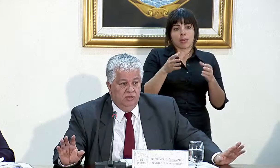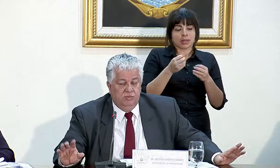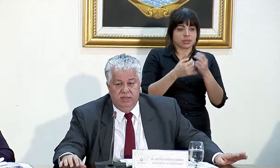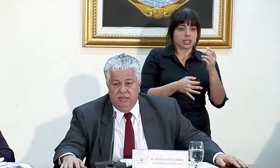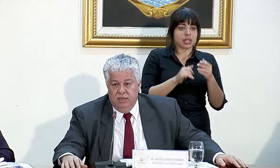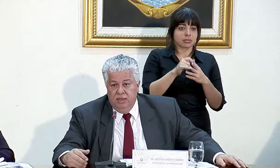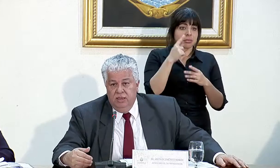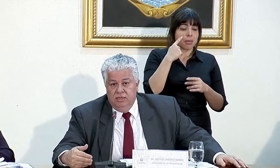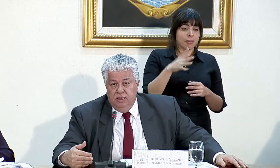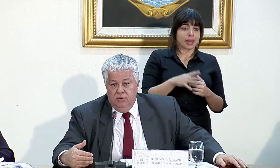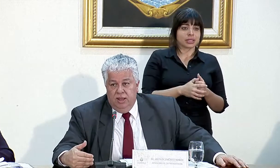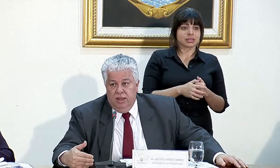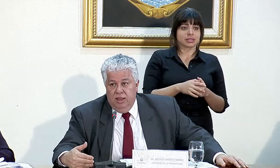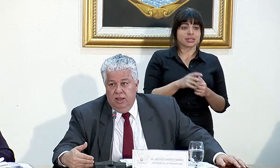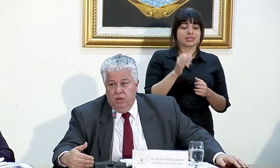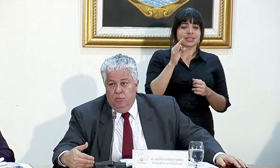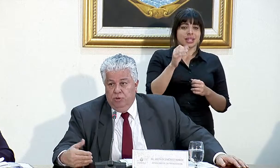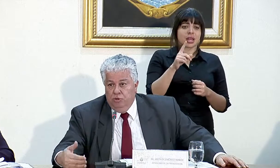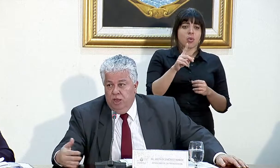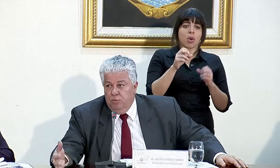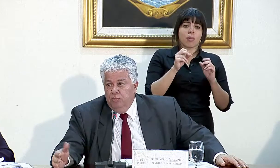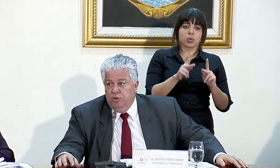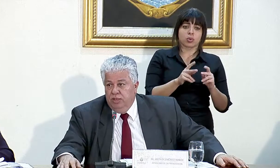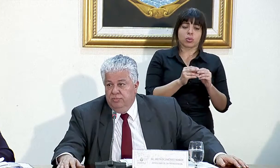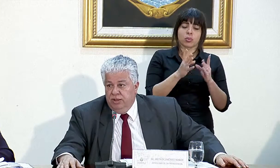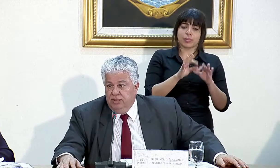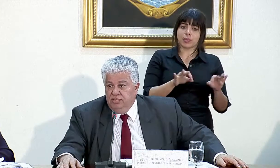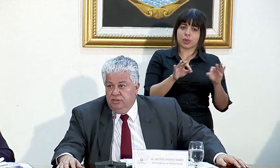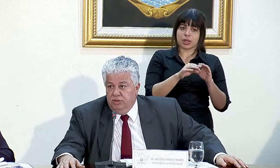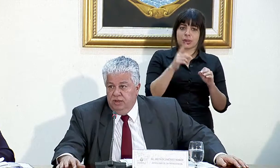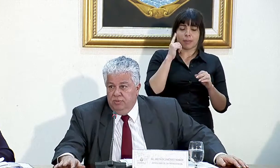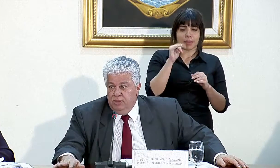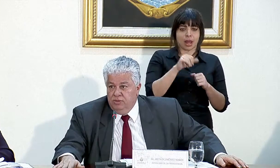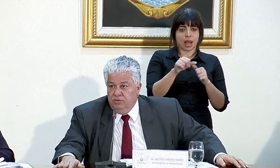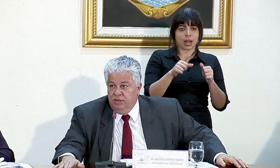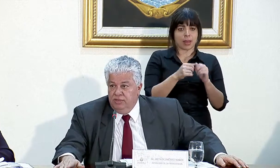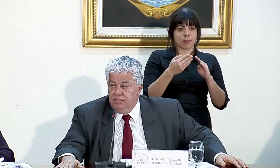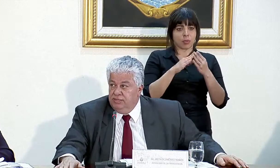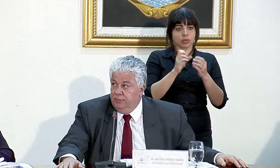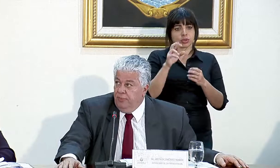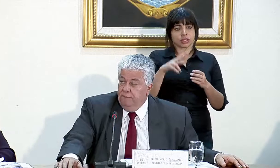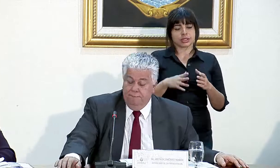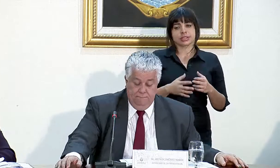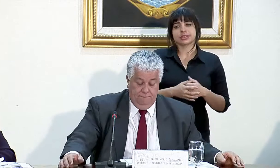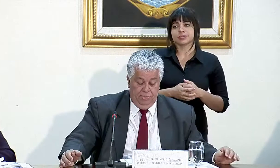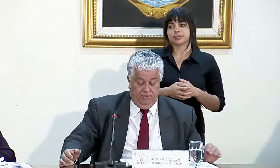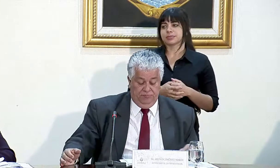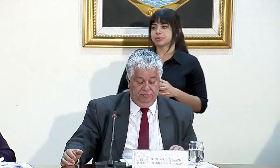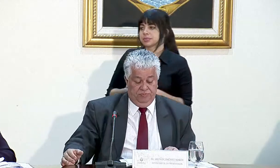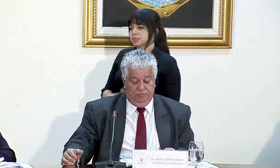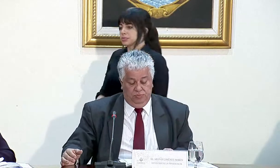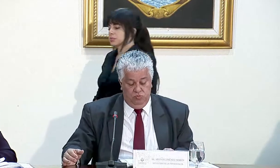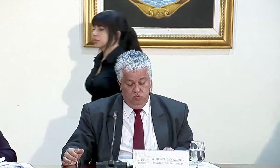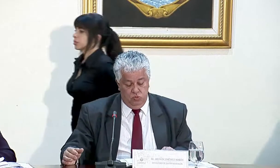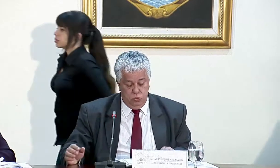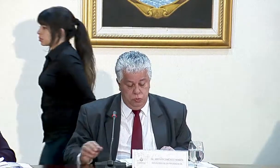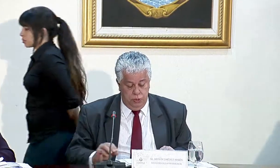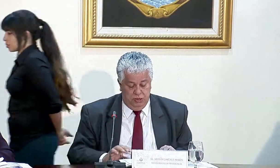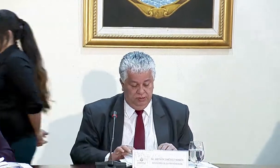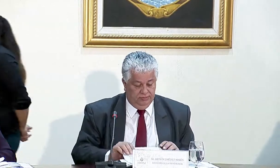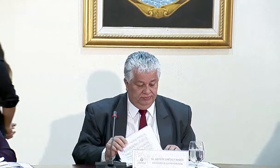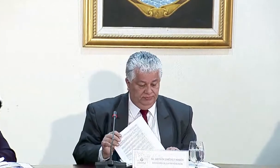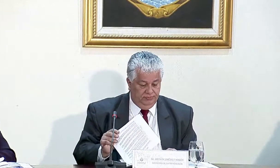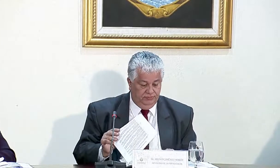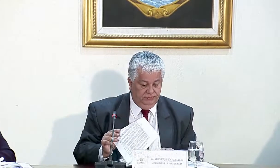etcétera. Y eso nos parece que sería una oportunidad muy importante para grandes sectores de la población costarricense. Bien, los señores ministros y el